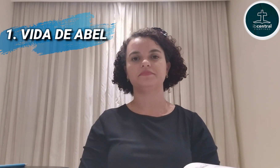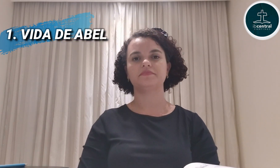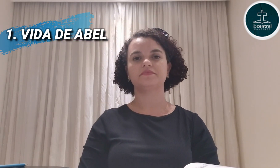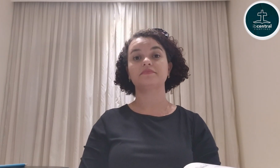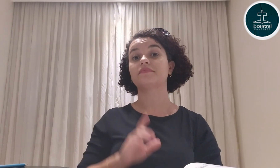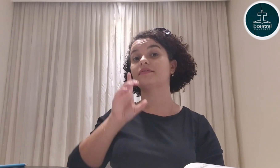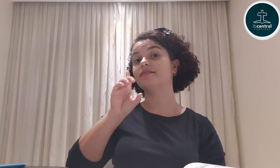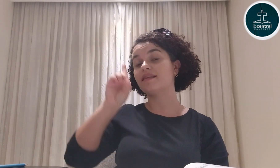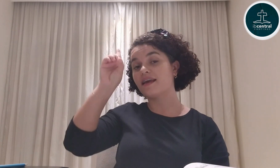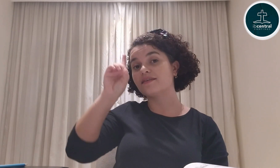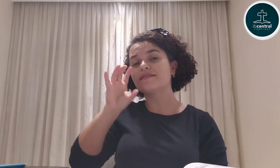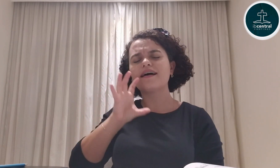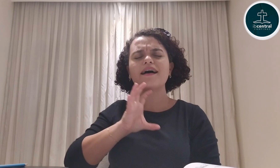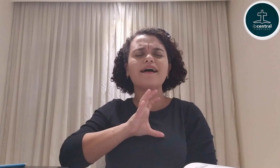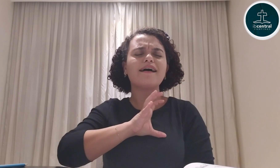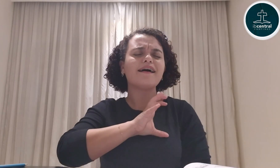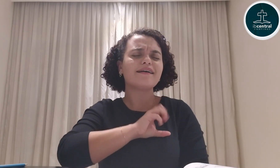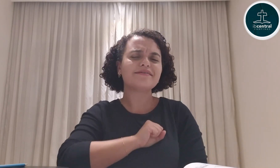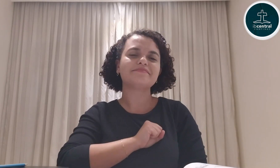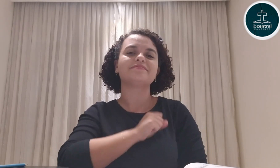Ponto 1. Vida de Abel.